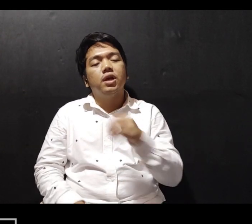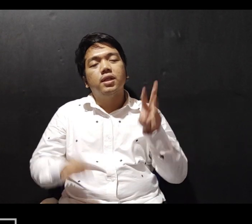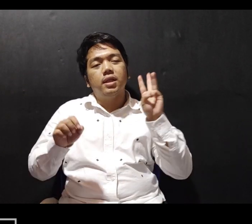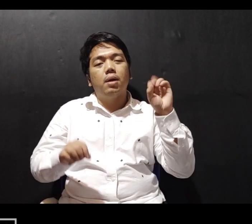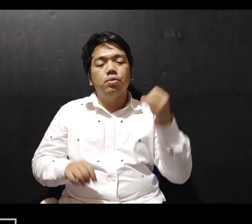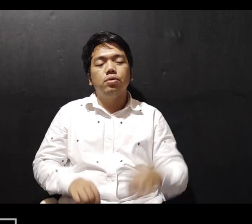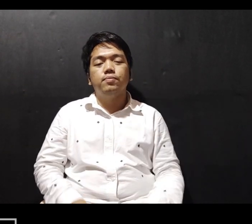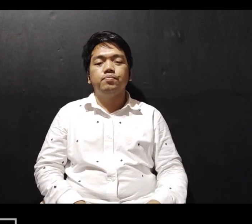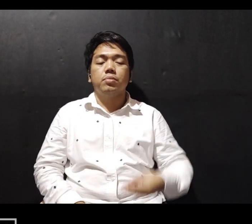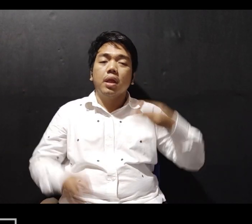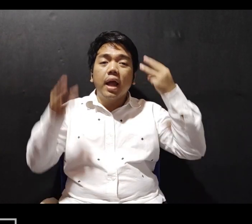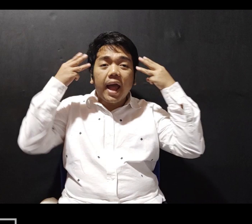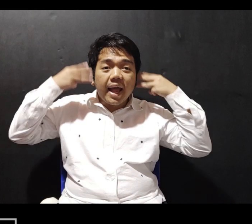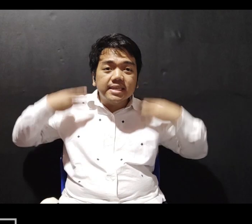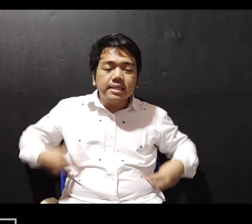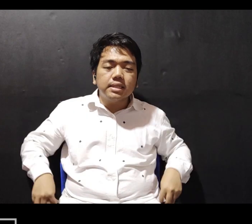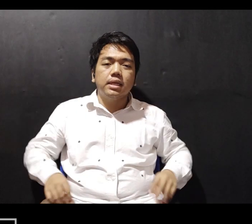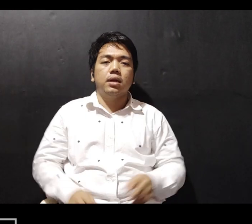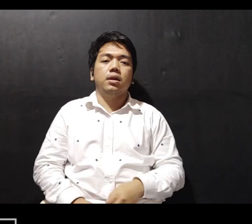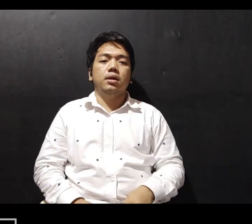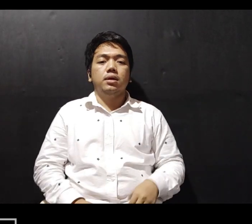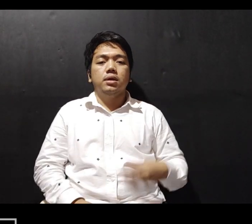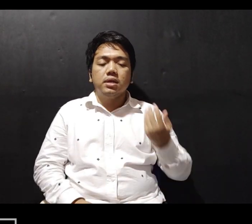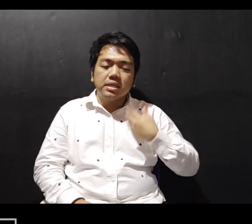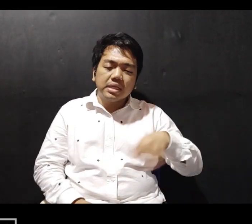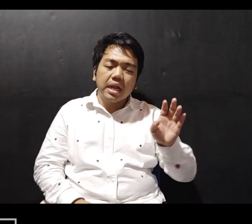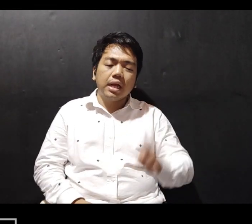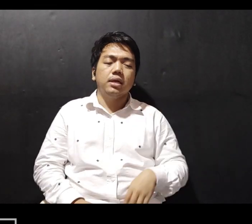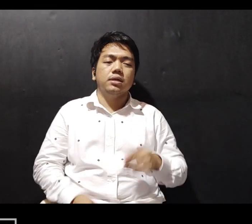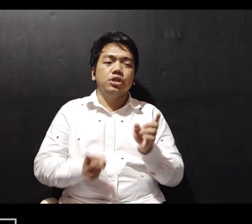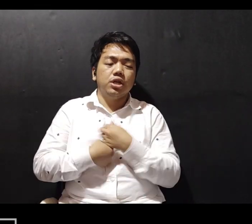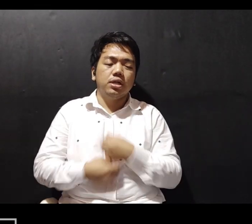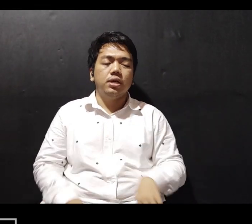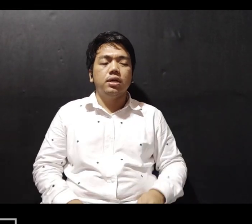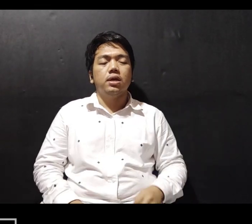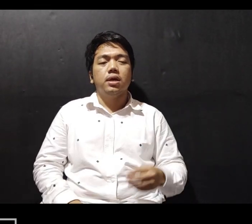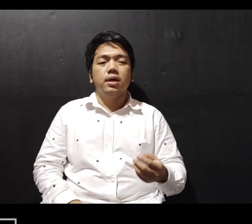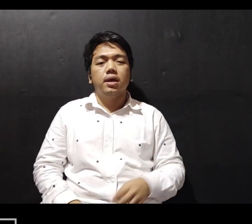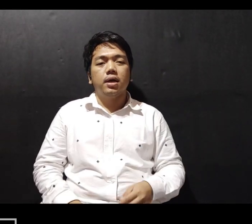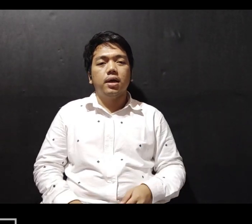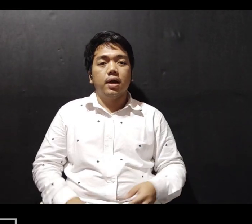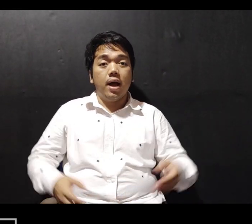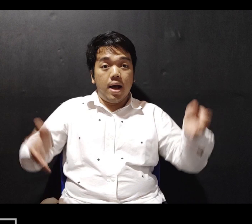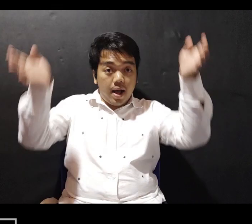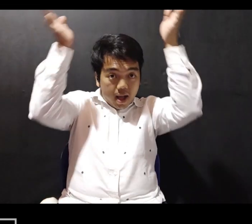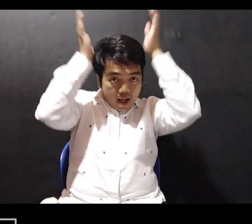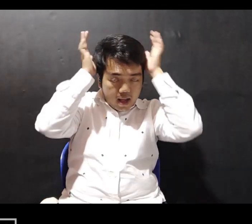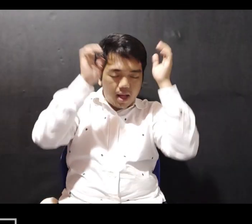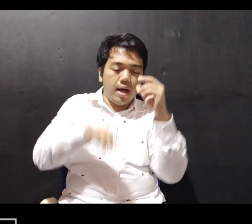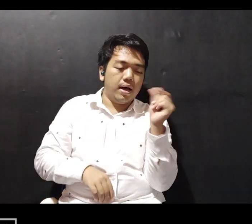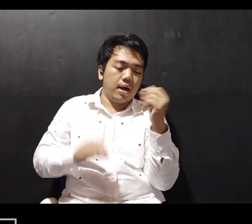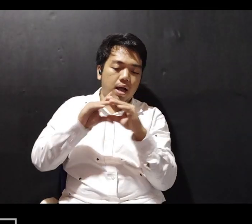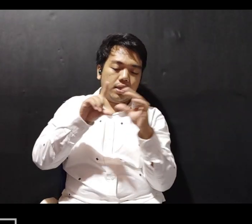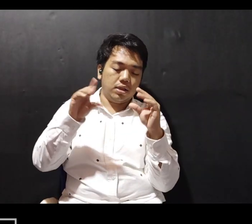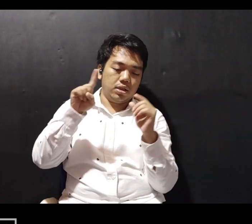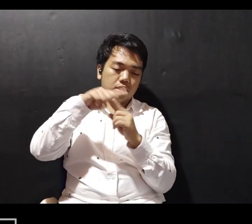Esther setelah menjadi ratu harus menantikan 25 tahun sebelum dia menjadi seorang